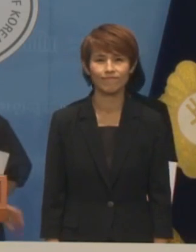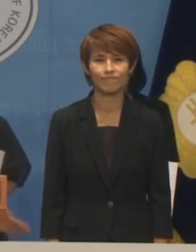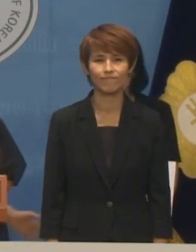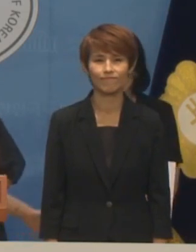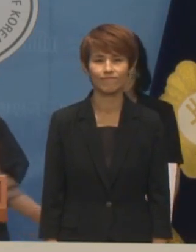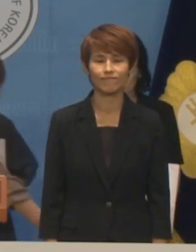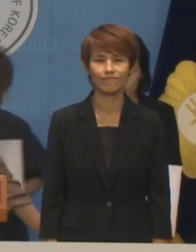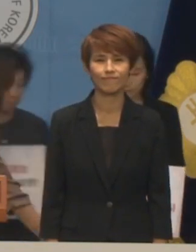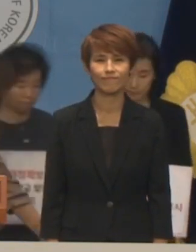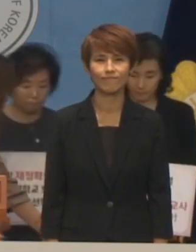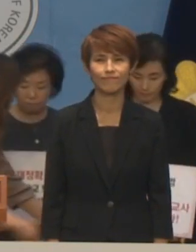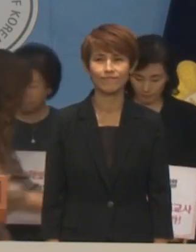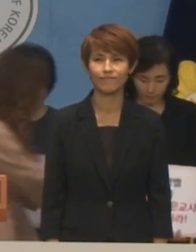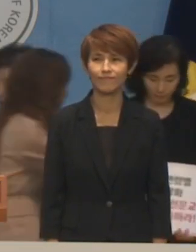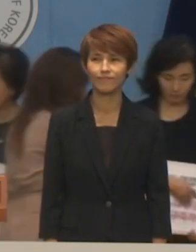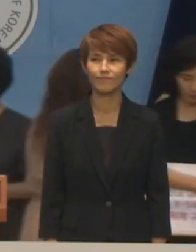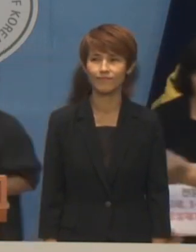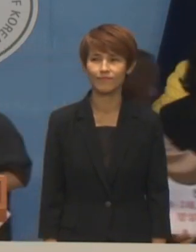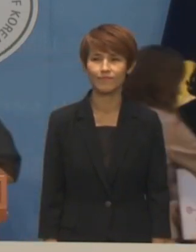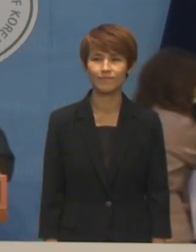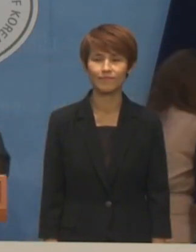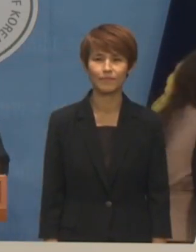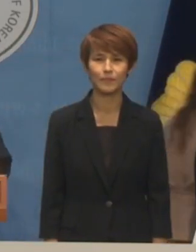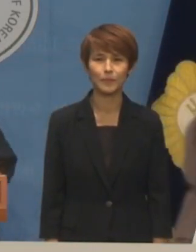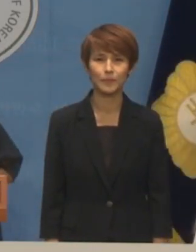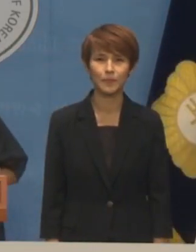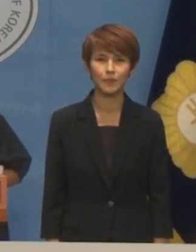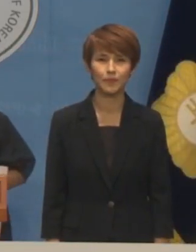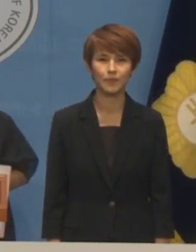여기 사이 입으시고.